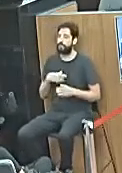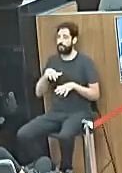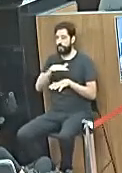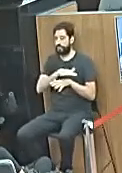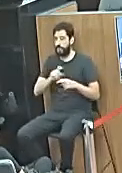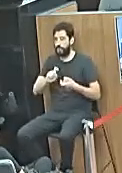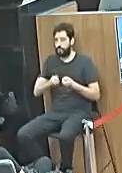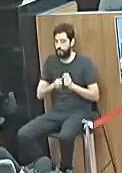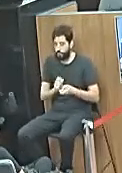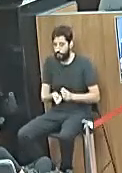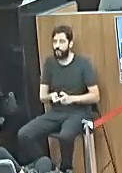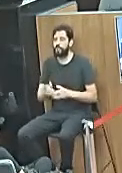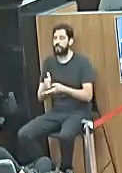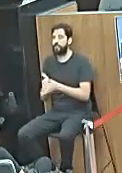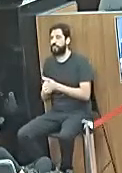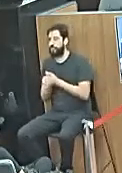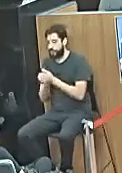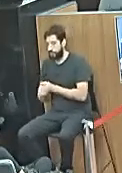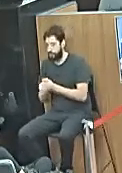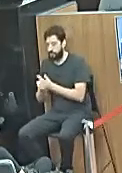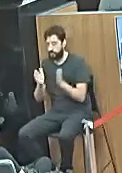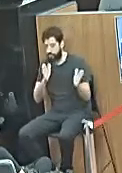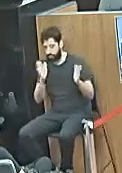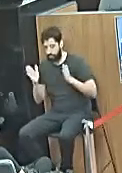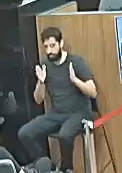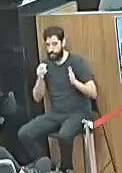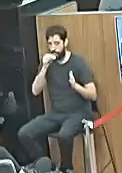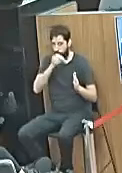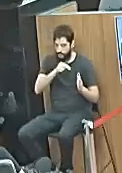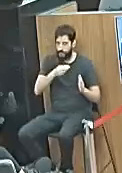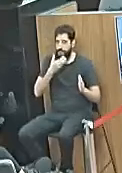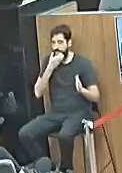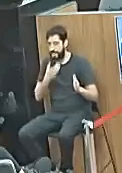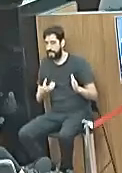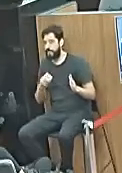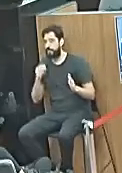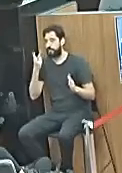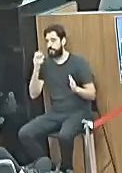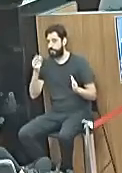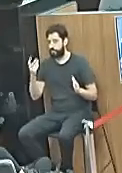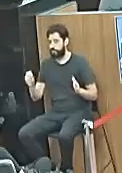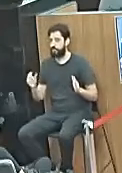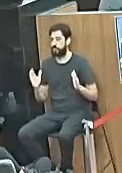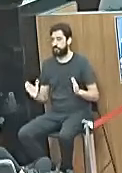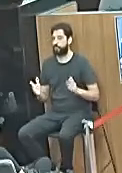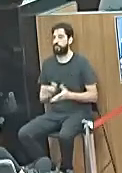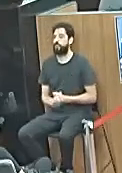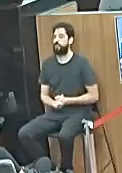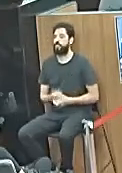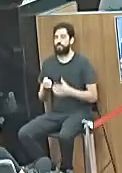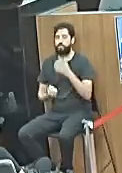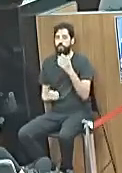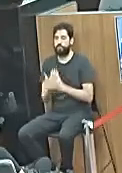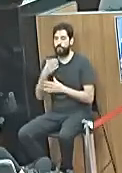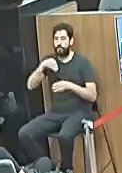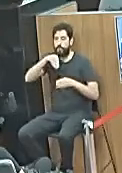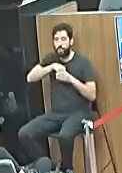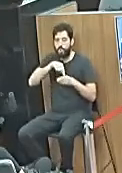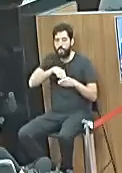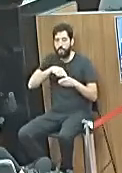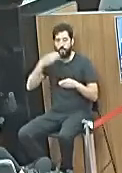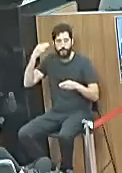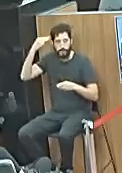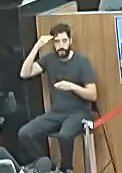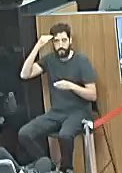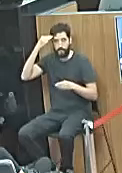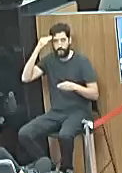jequitinhonha durante os meses de novembro e dezembro de 2020 implementar o núcleo de memória do circo